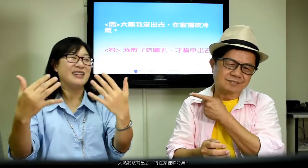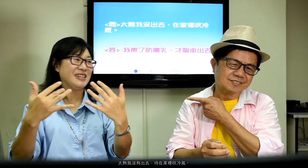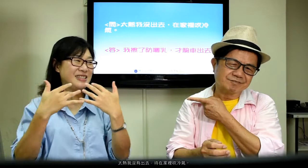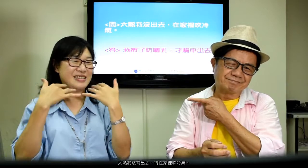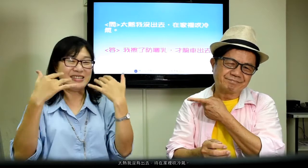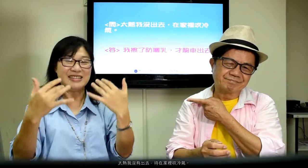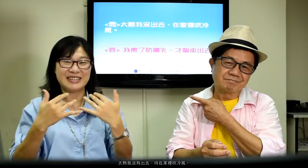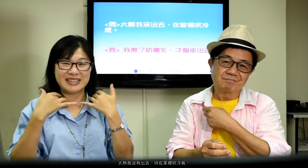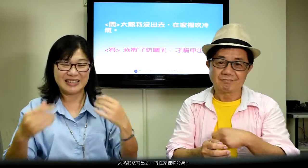冷气。